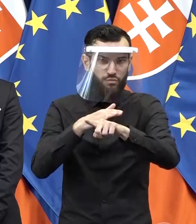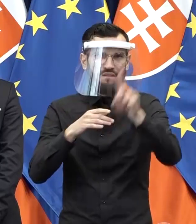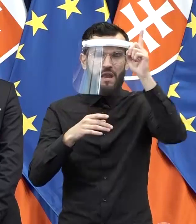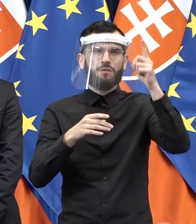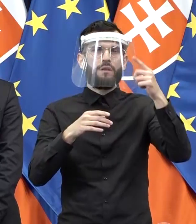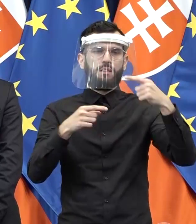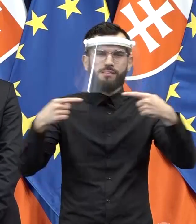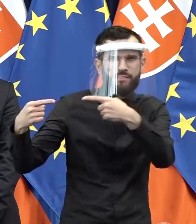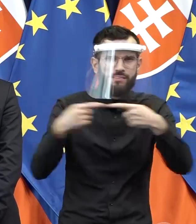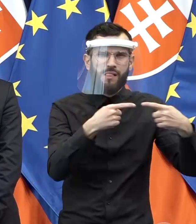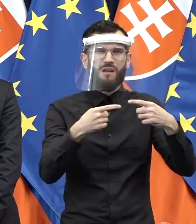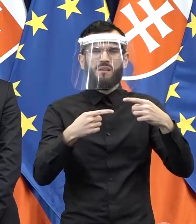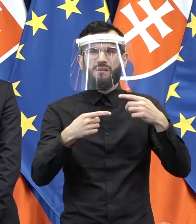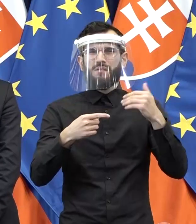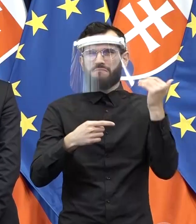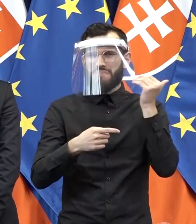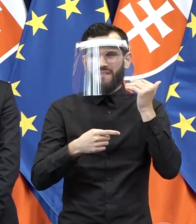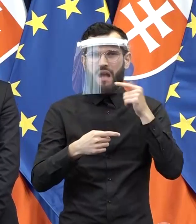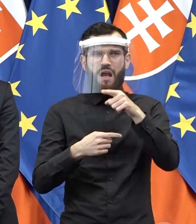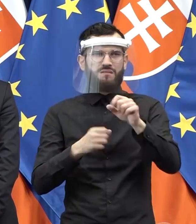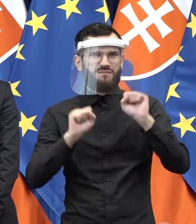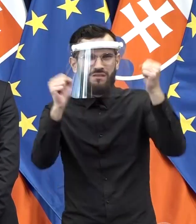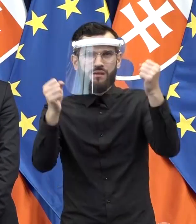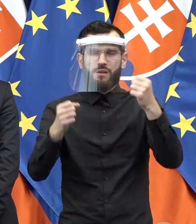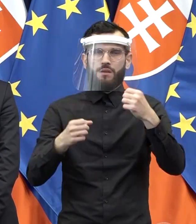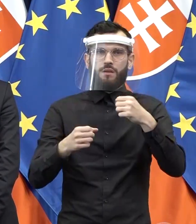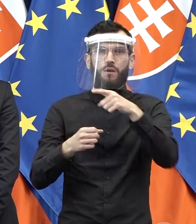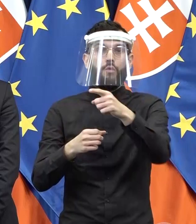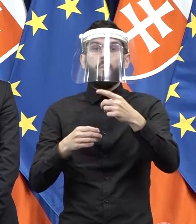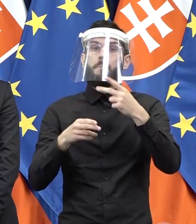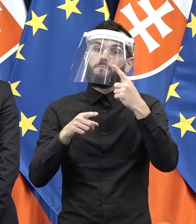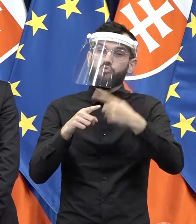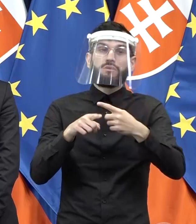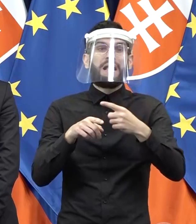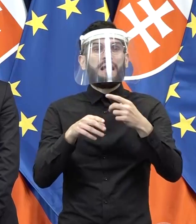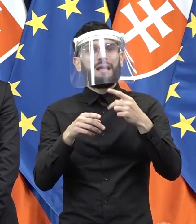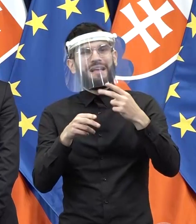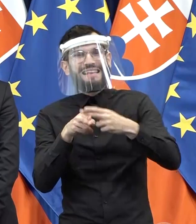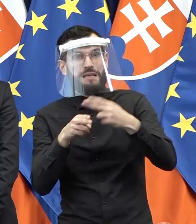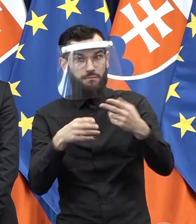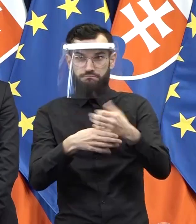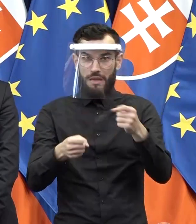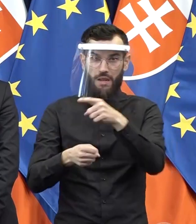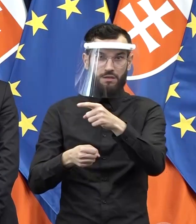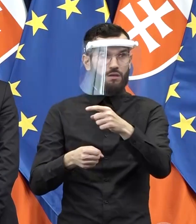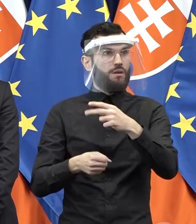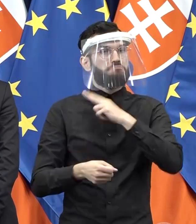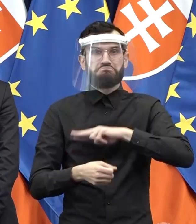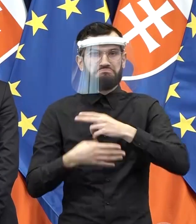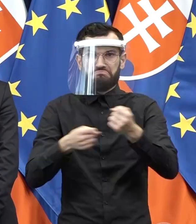výtržnosťam a nedodržiavaniu hygienických štandardov, nerešpektovaní